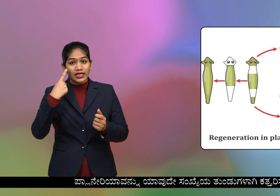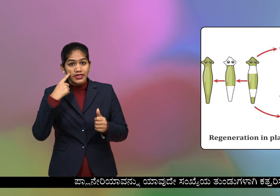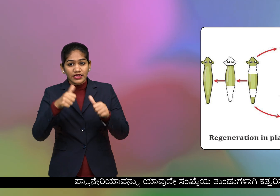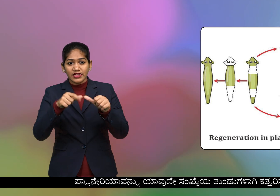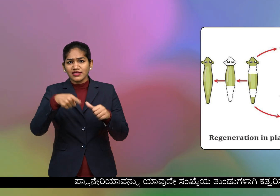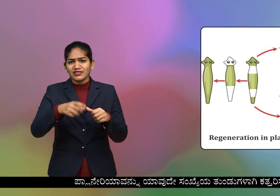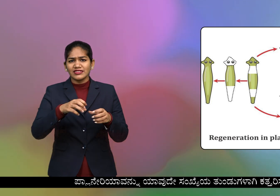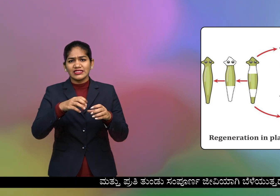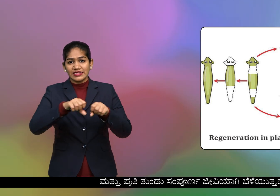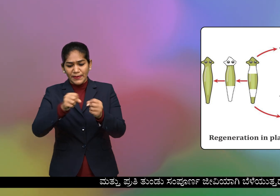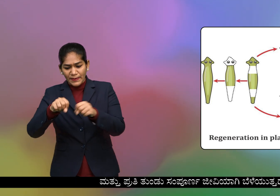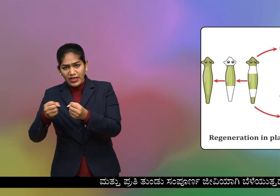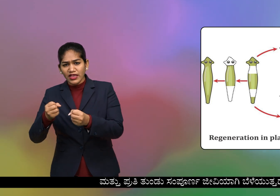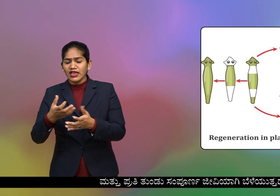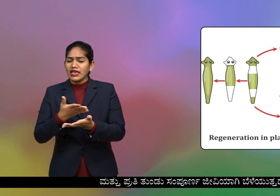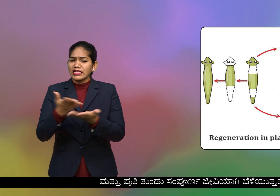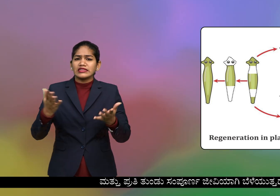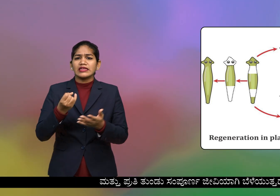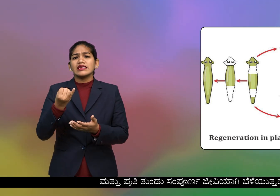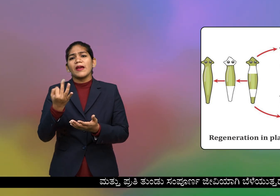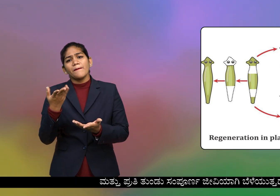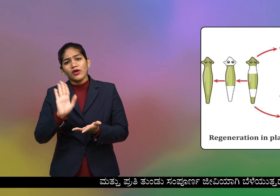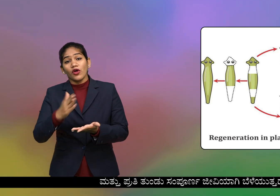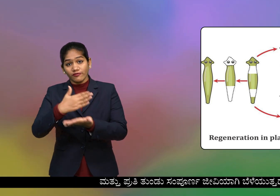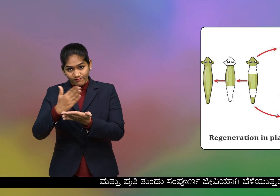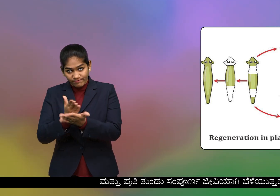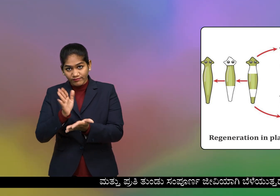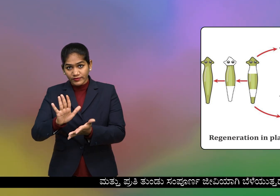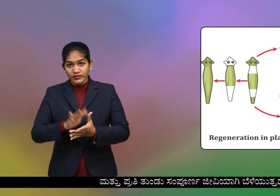ತುಂಡುಗಳಾಗಿ ಕತ್ತರಿಸಬಹುದು ಮತ್ತು ಪ್ರತಿ ತುಂಡು ಸಂಪೂರ್ಣ ಜೀವಿಯಾಗಿ ಬೆಳೆಯುತ್ತದೆ.